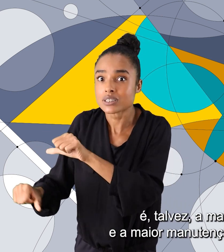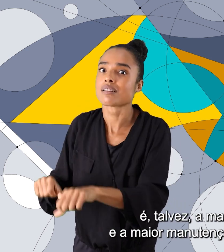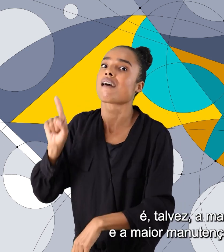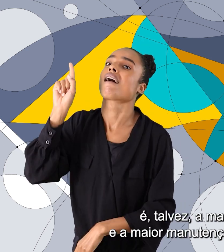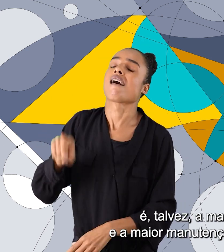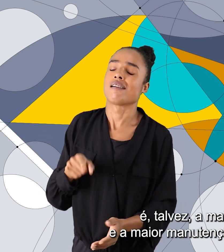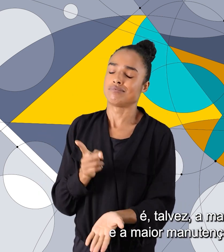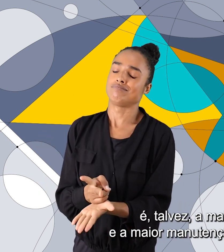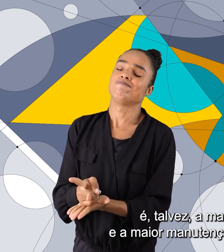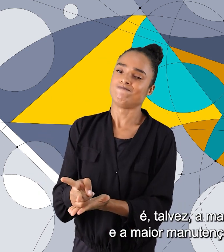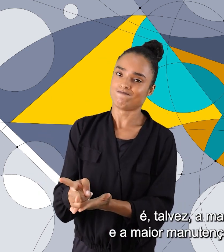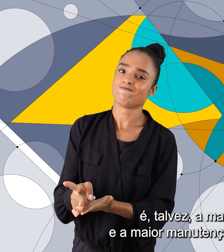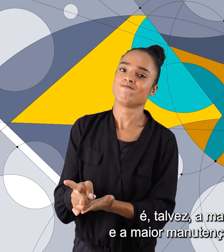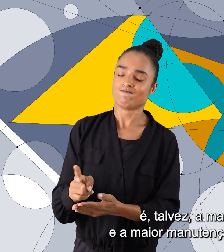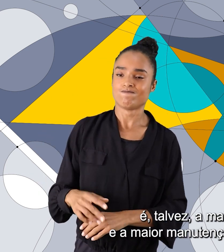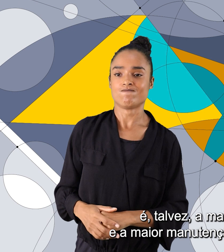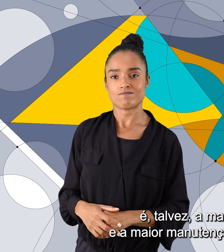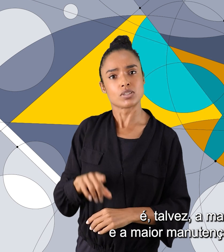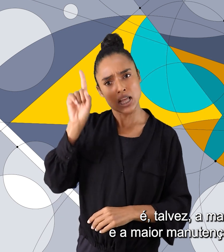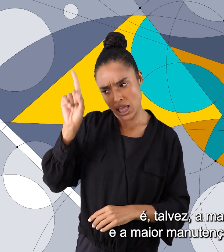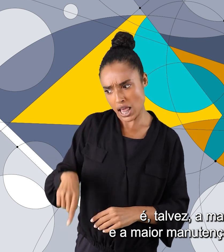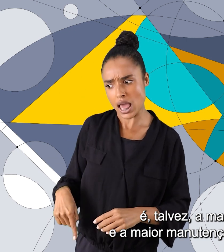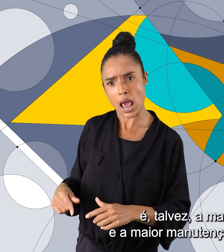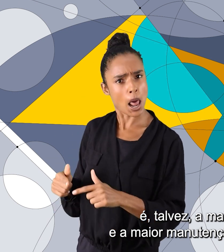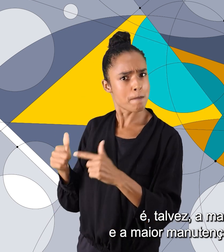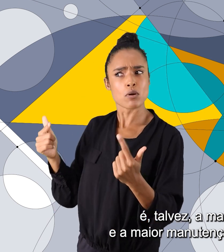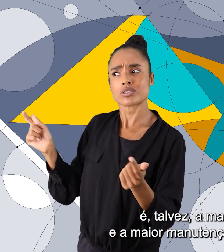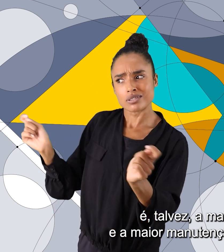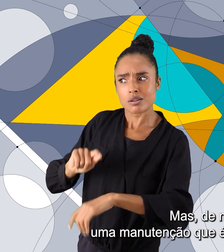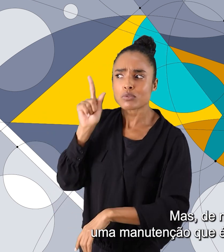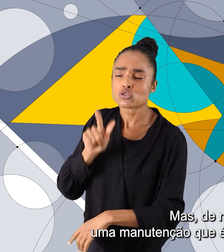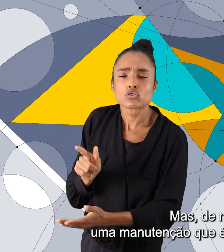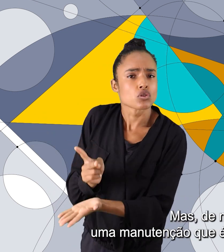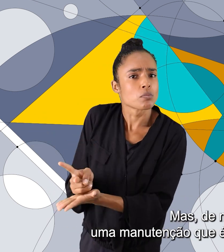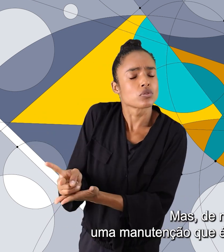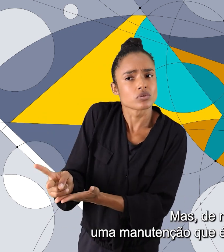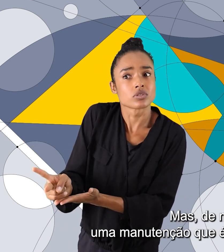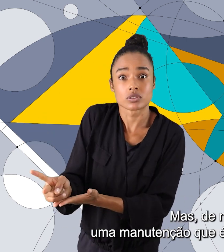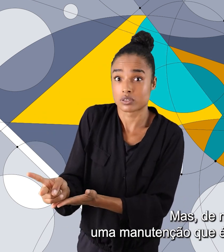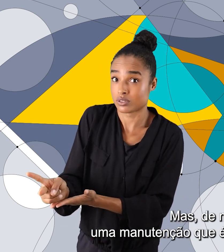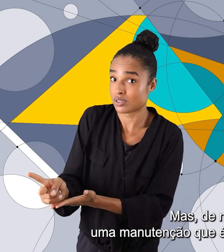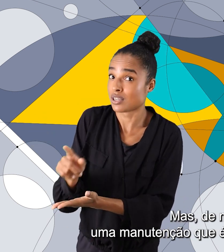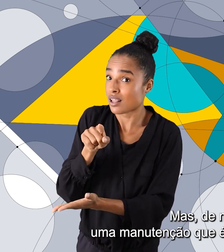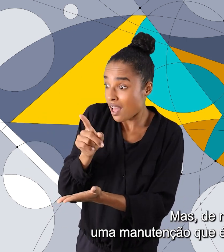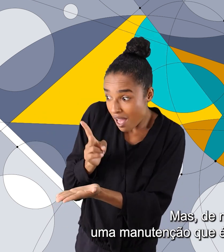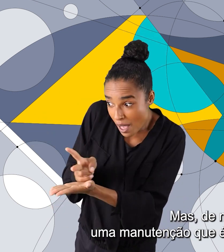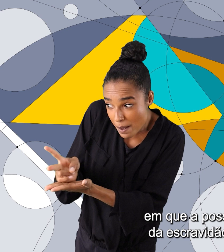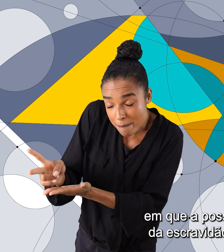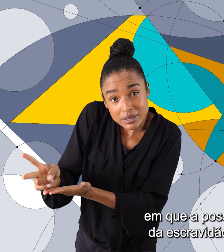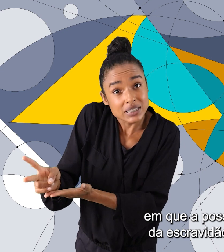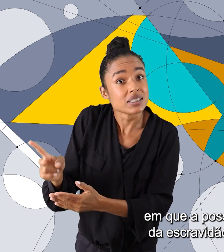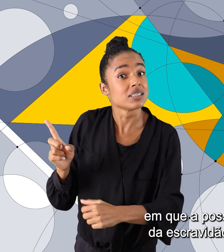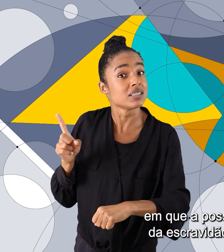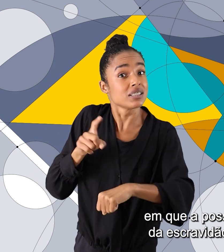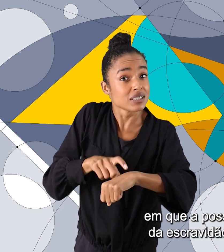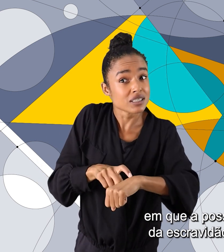dúvida, é talvez a maior aposta e a maior manutenção que foi feita. Mas, de novo, uma manutenção que é feita no momento em que